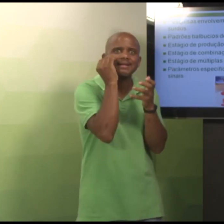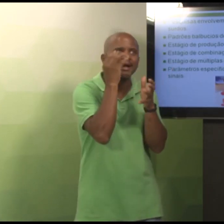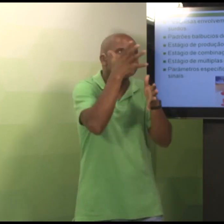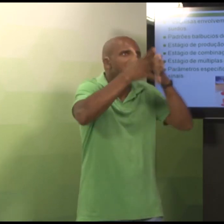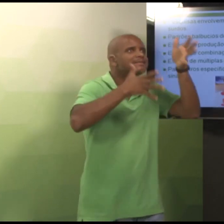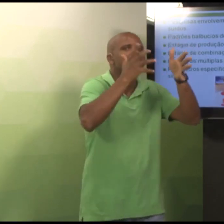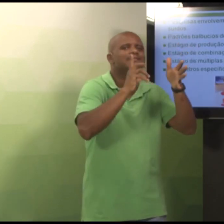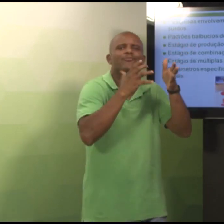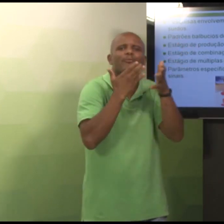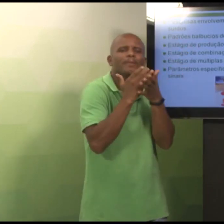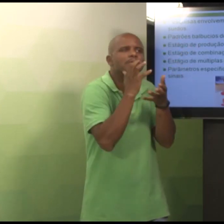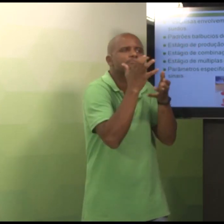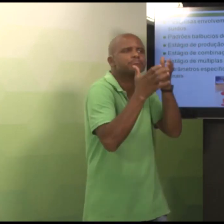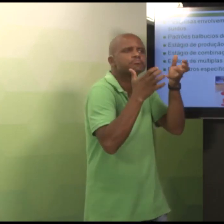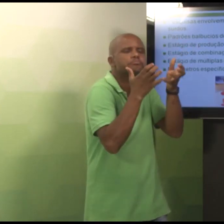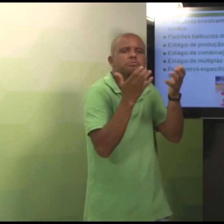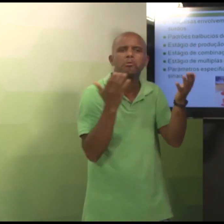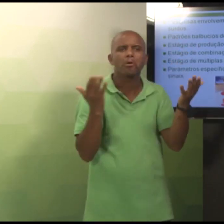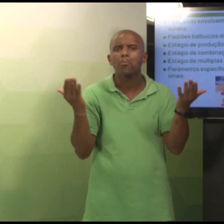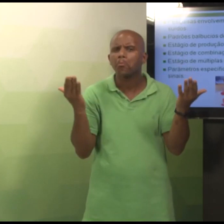nasce, ela começa também a balbuciar,